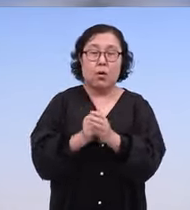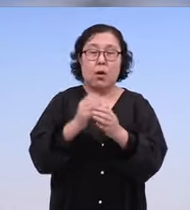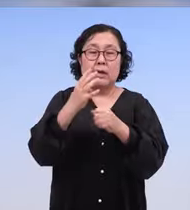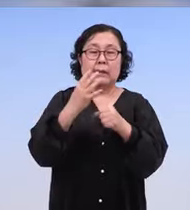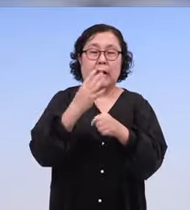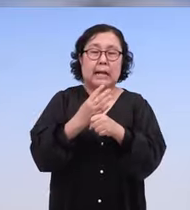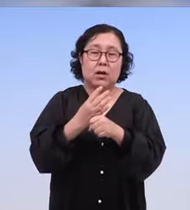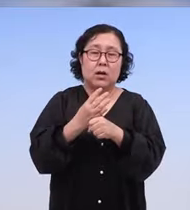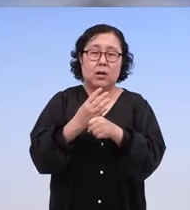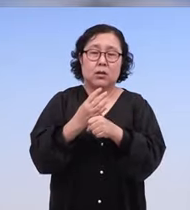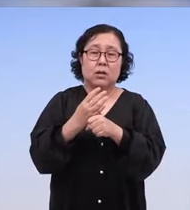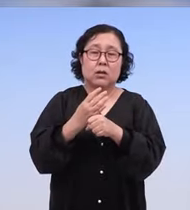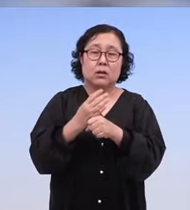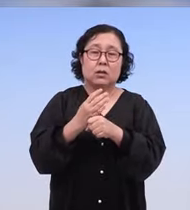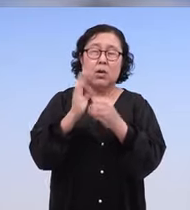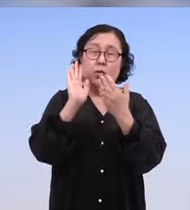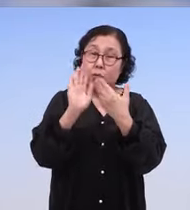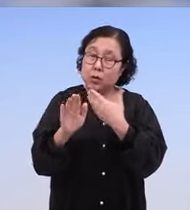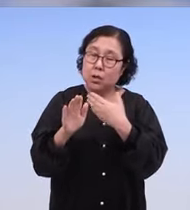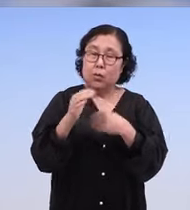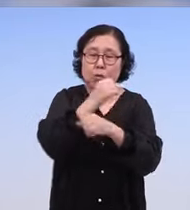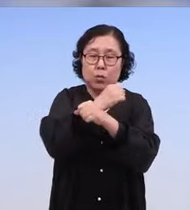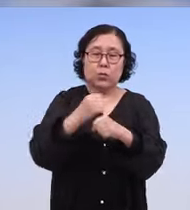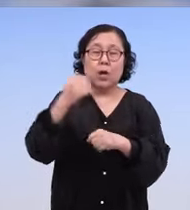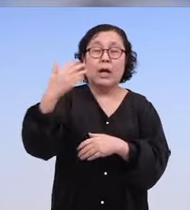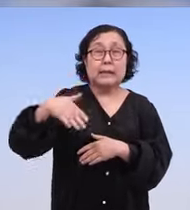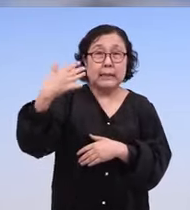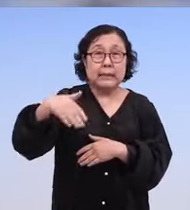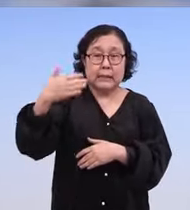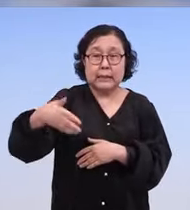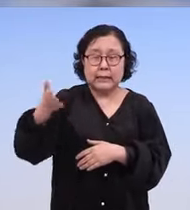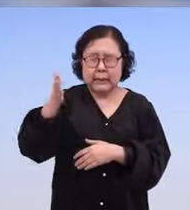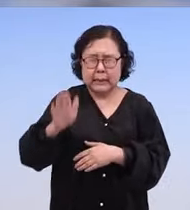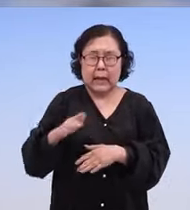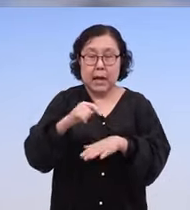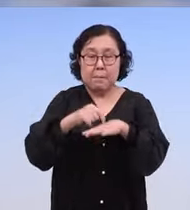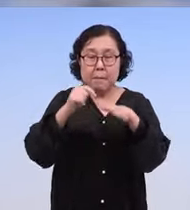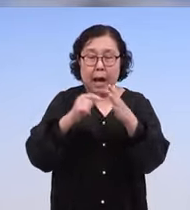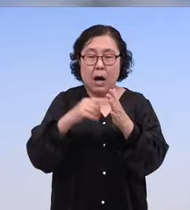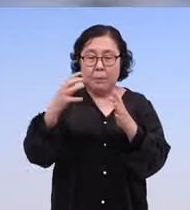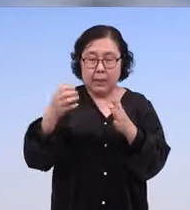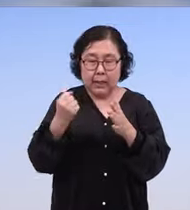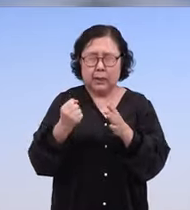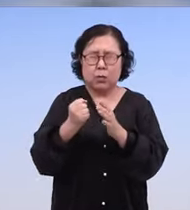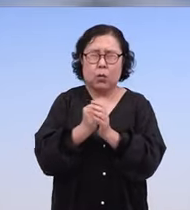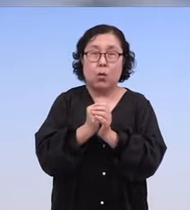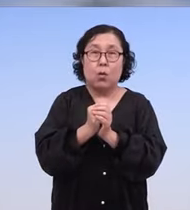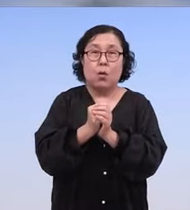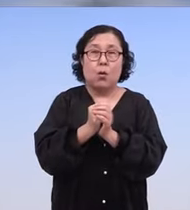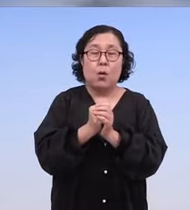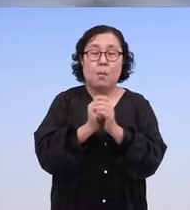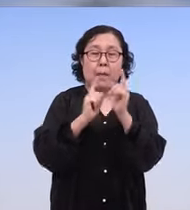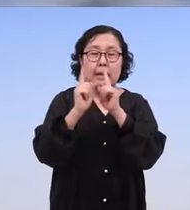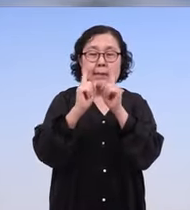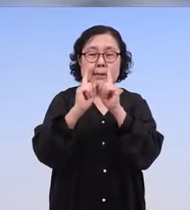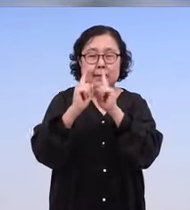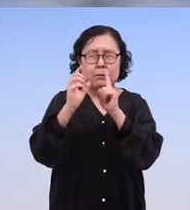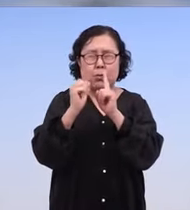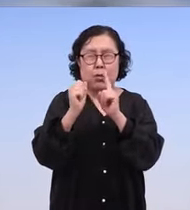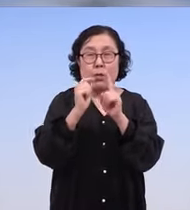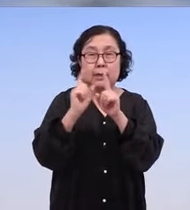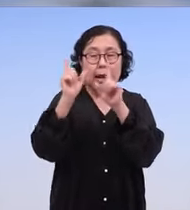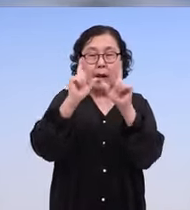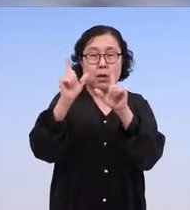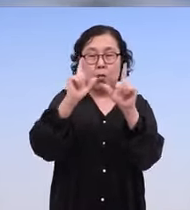완전히 아직까지는 용서가 되지 않는 그런 상황에서 말씀으로 그렇게 살아보려고 애쓰시는 그분을 하필